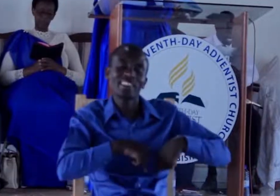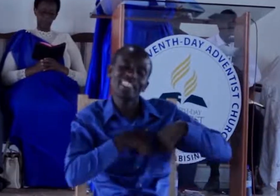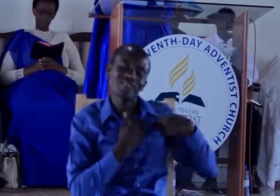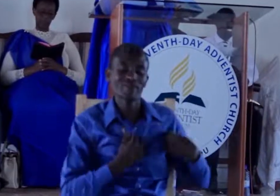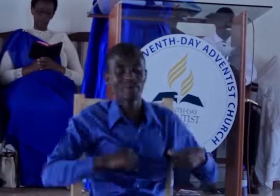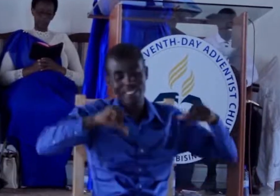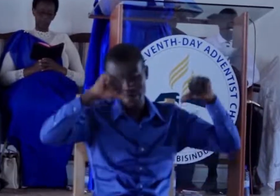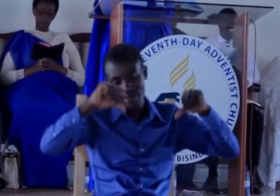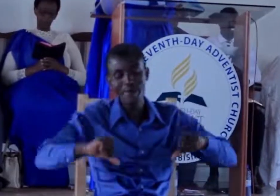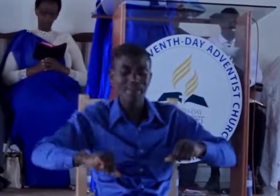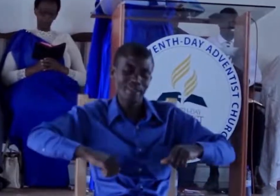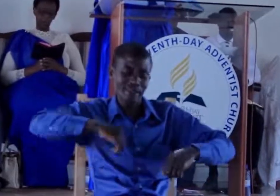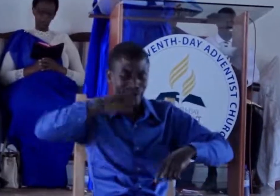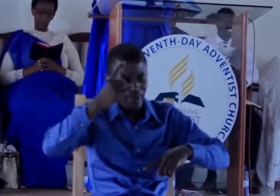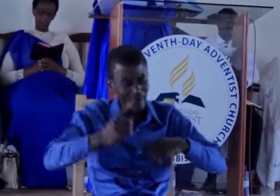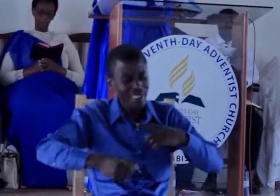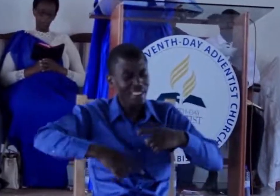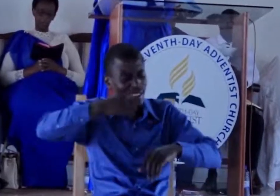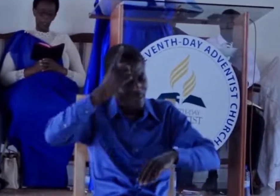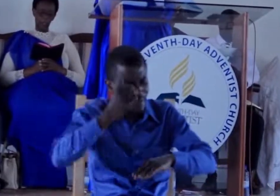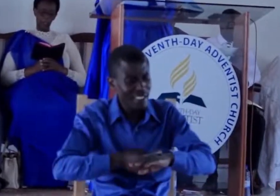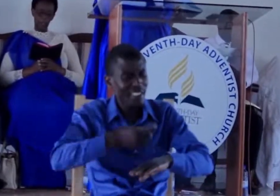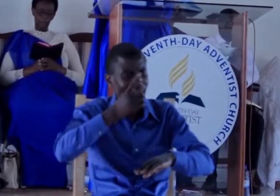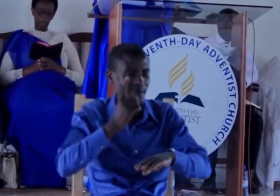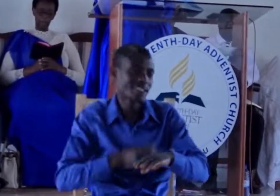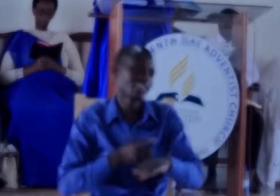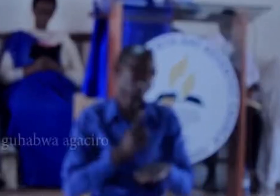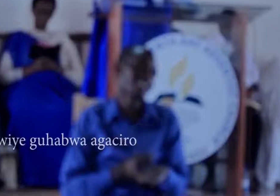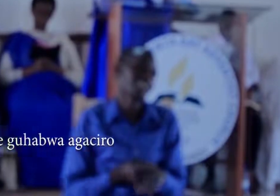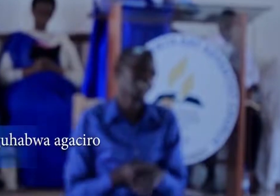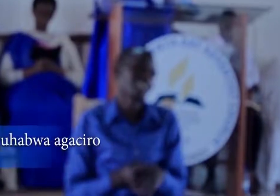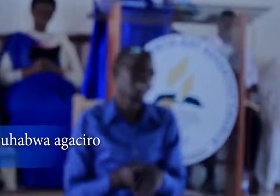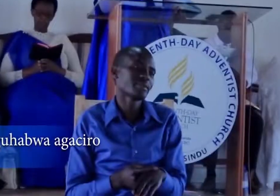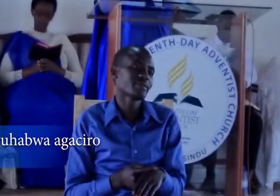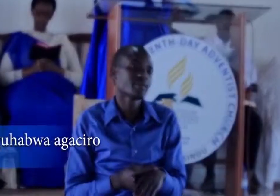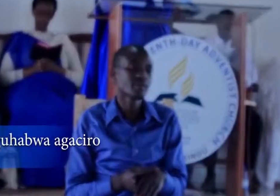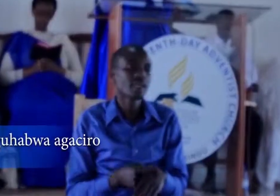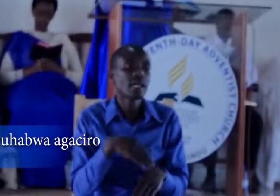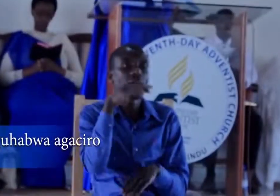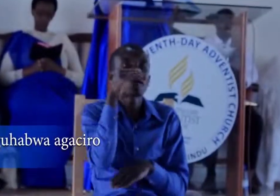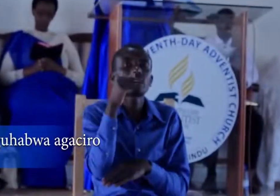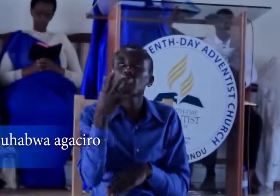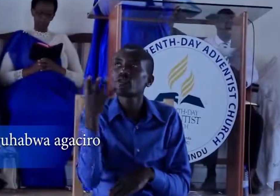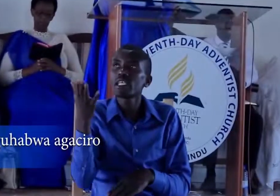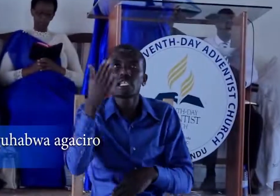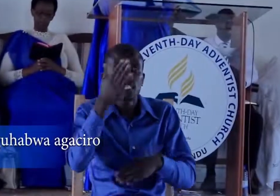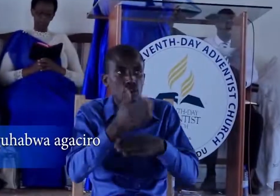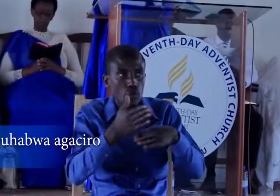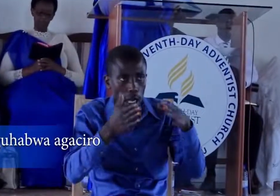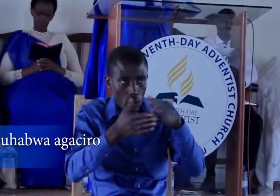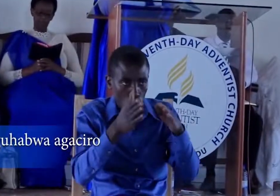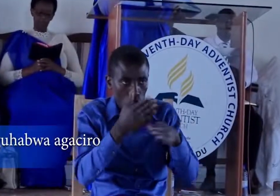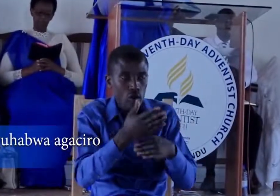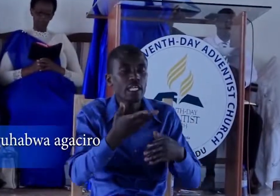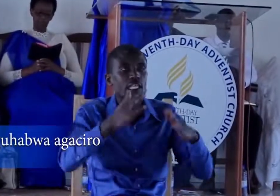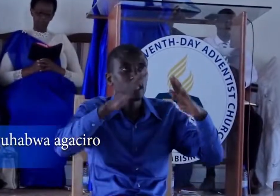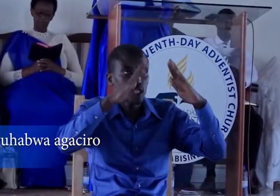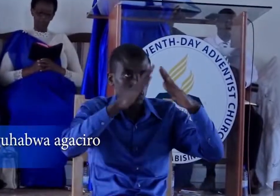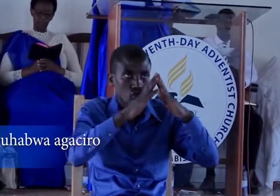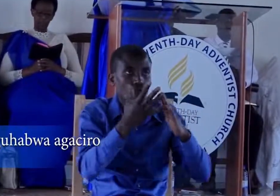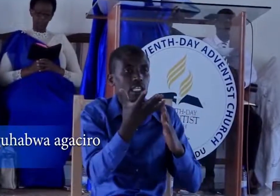Nta na rimwe no ku isabato mwagira umutima mwiza ngo mumpe igisubizo. Iyi nyubako turimo ifite ibice bingahe?